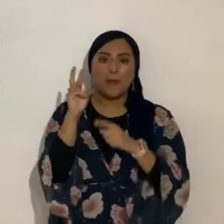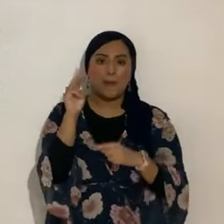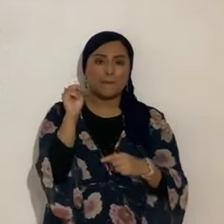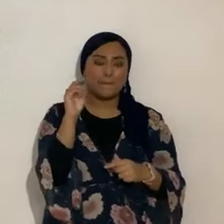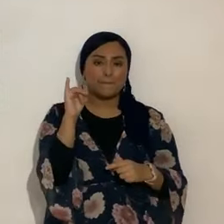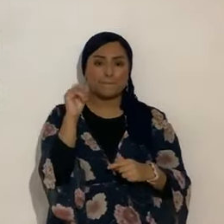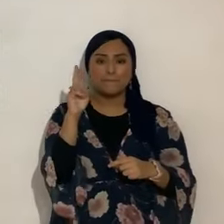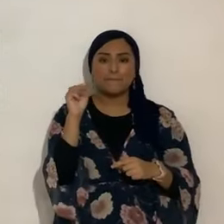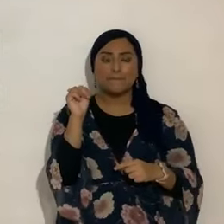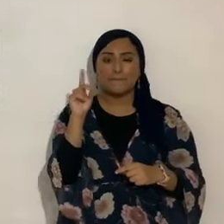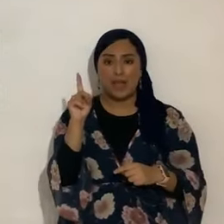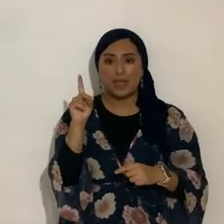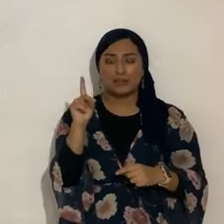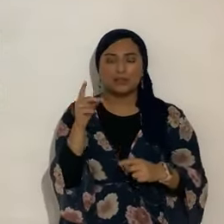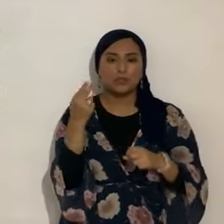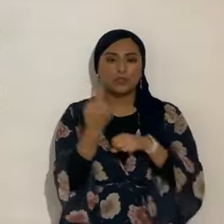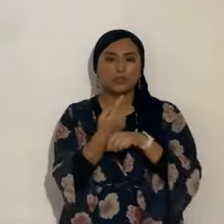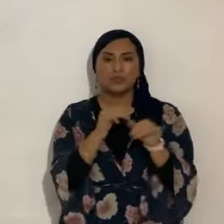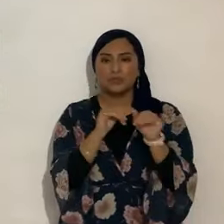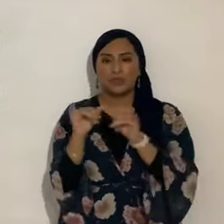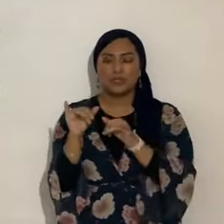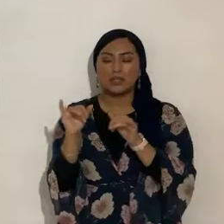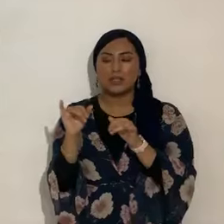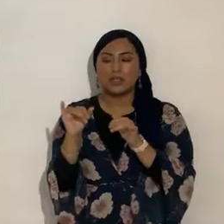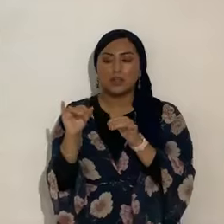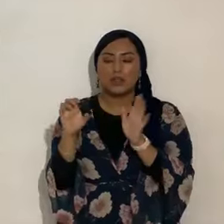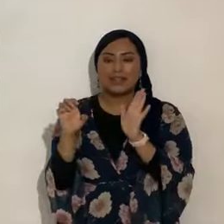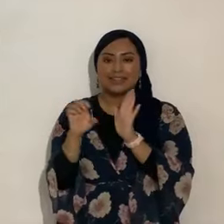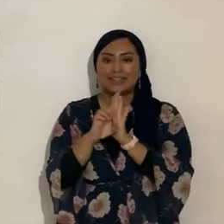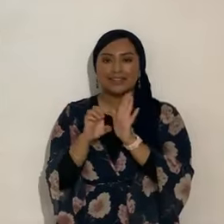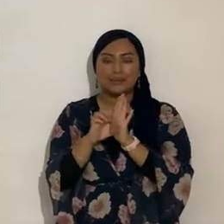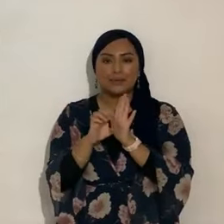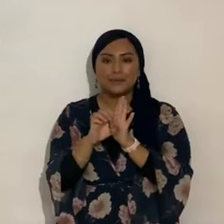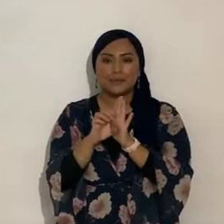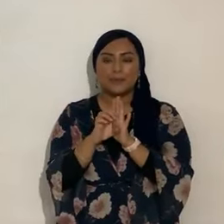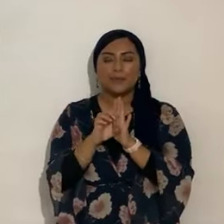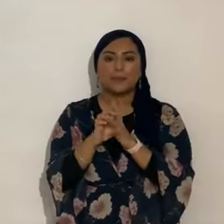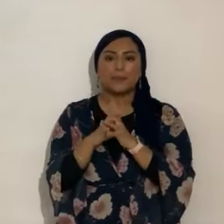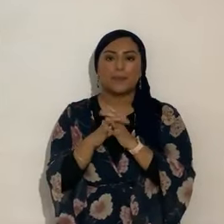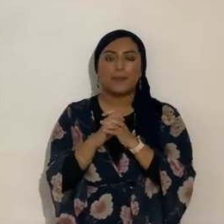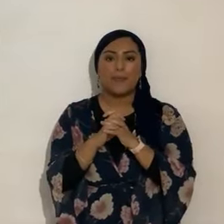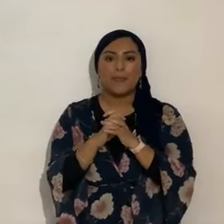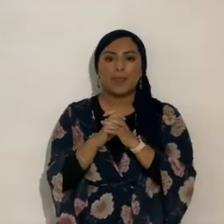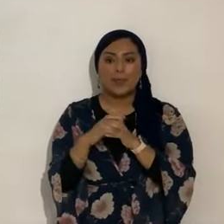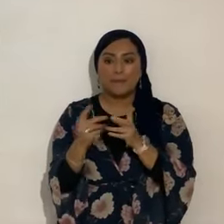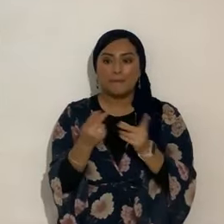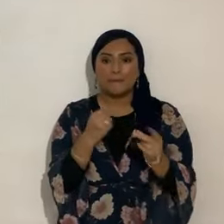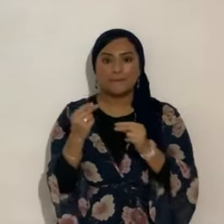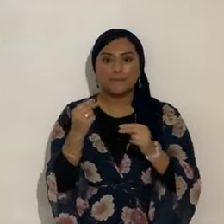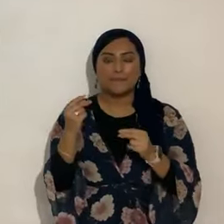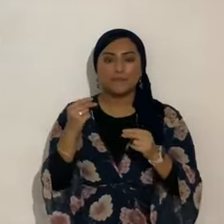se utiliza para representar el principio activo del espíritu humano.